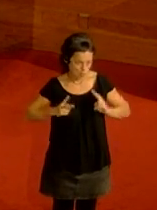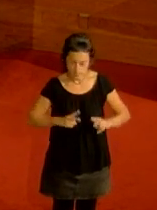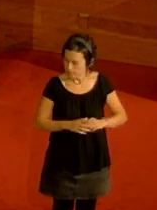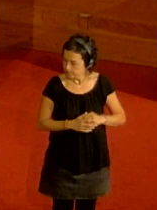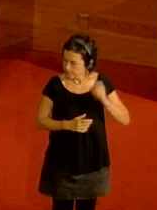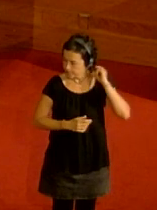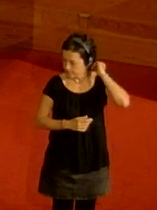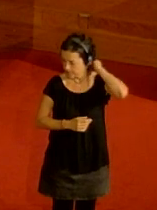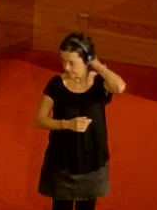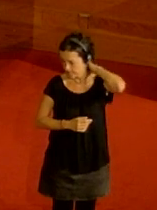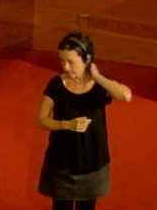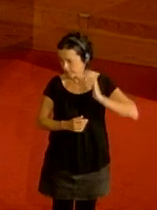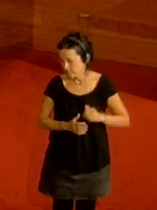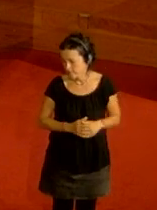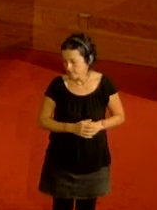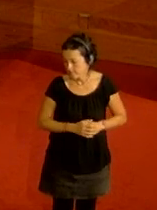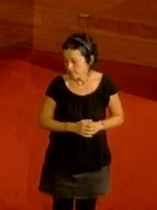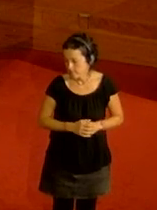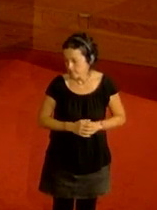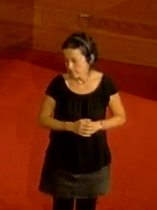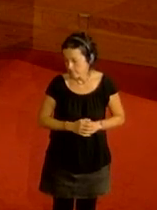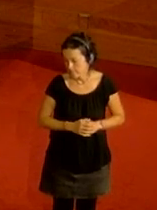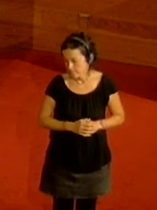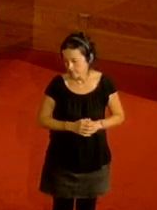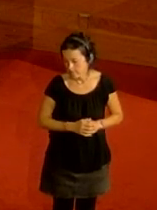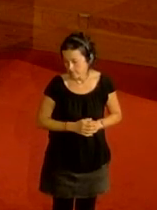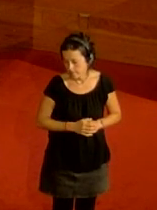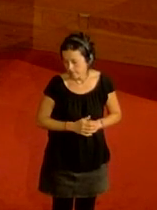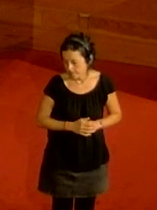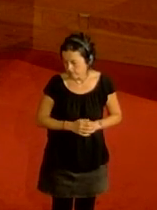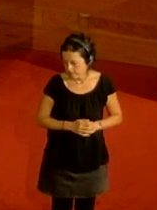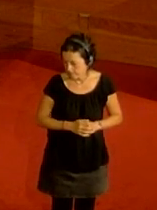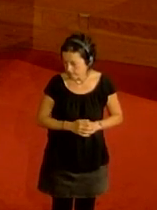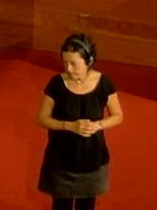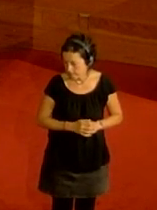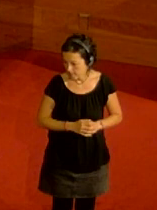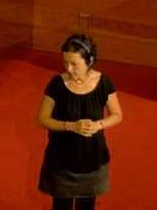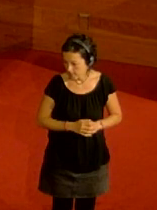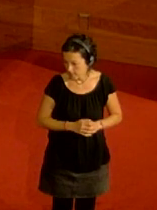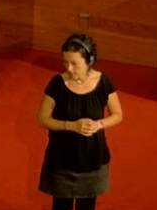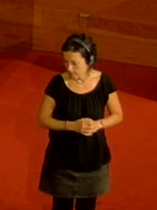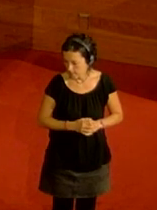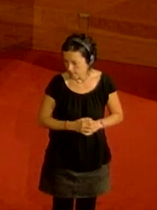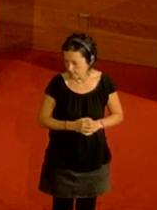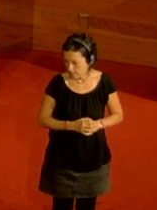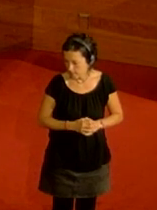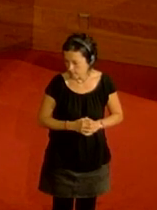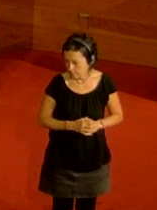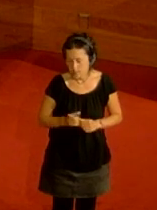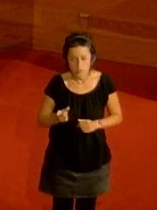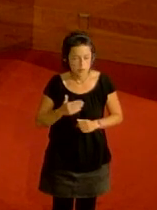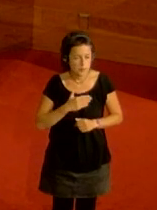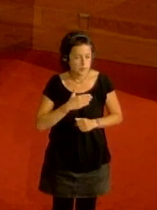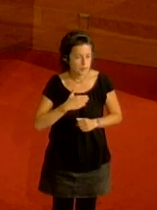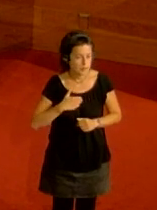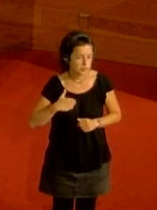eh la la forma en la que en la que estás en la que en la que quiero terminar de una